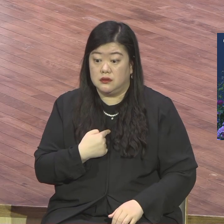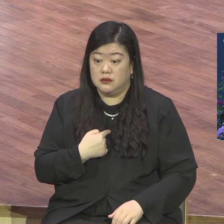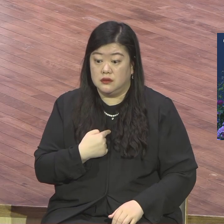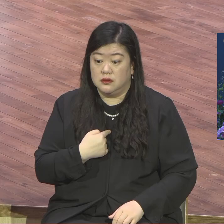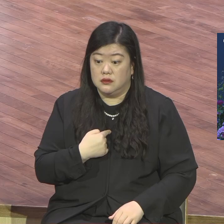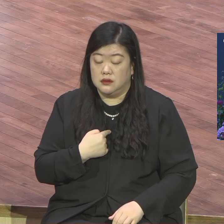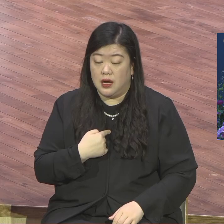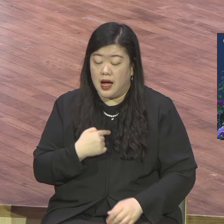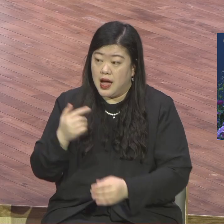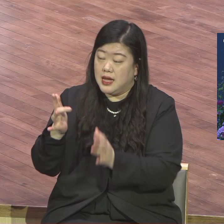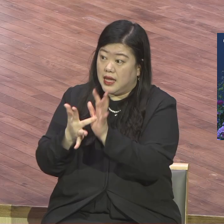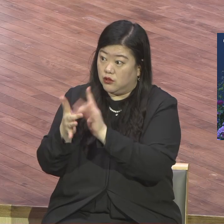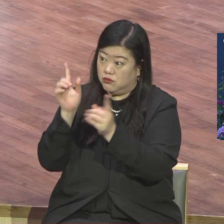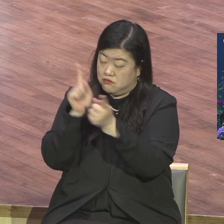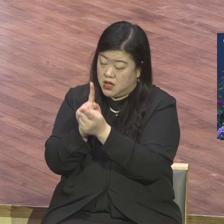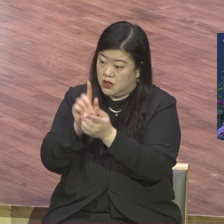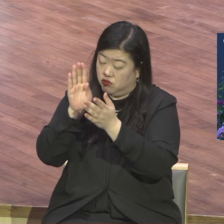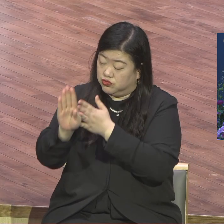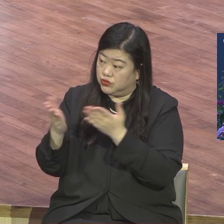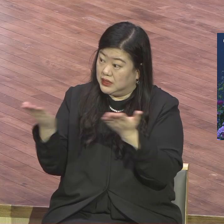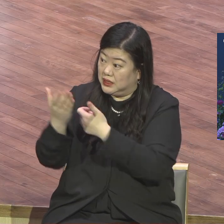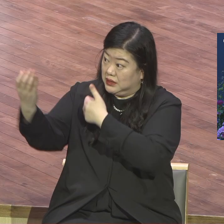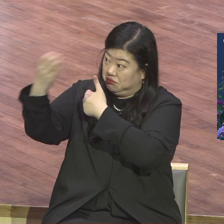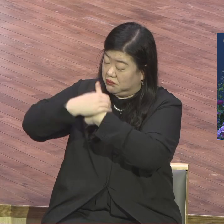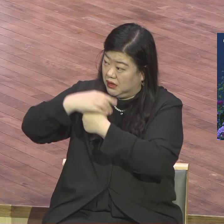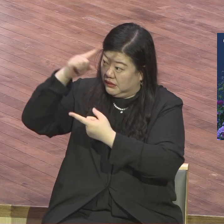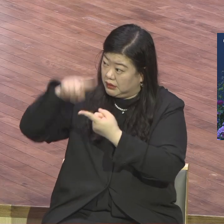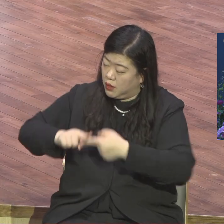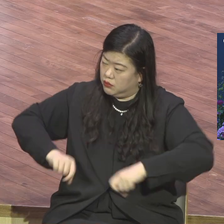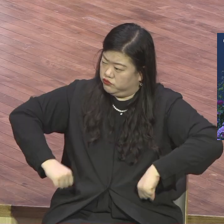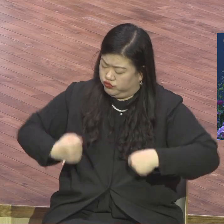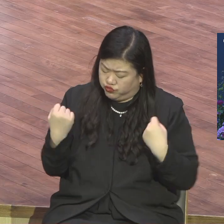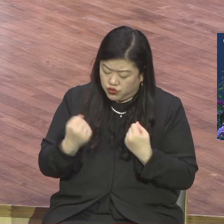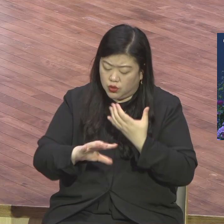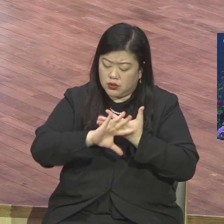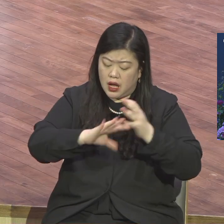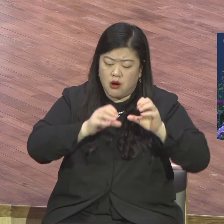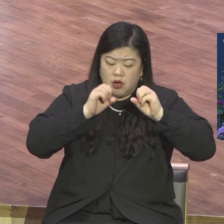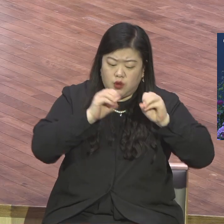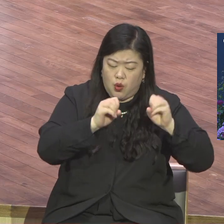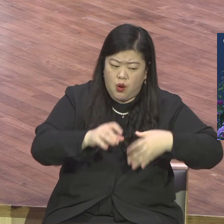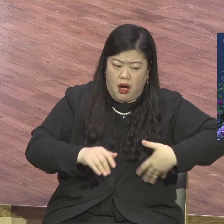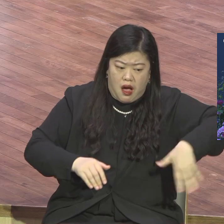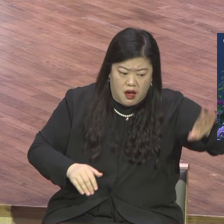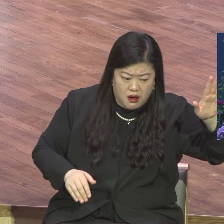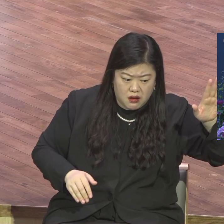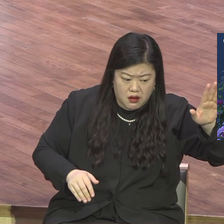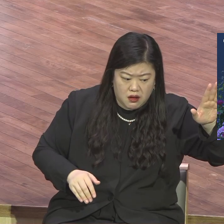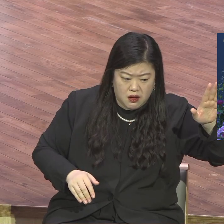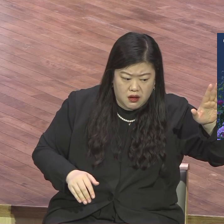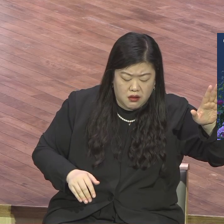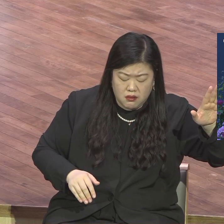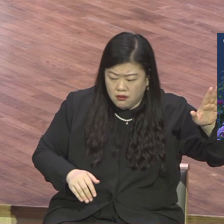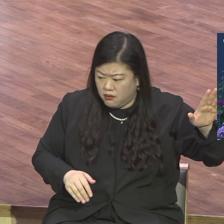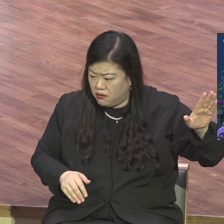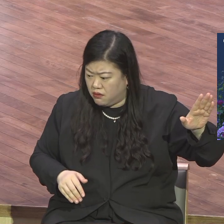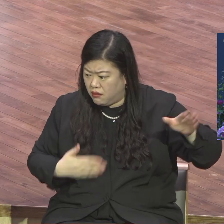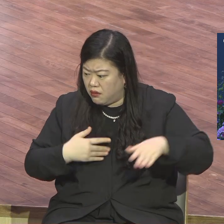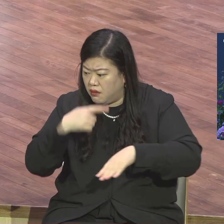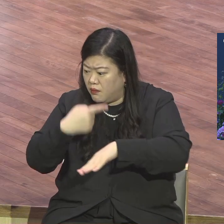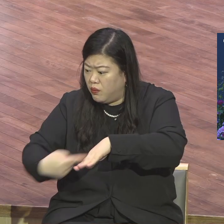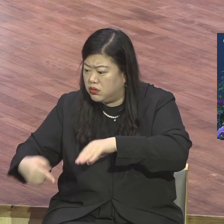자기 동족은 이미 예수님의 메시아를 오셨음에도 불구하고 그 예수를 믿지